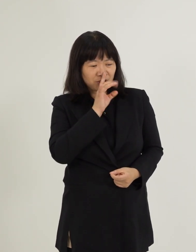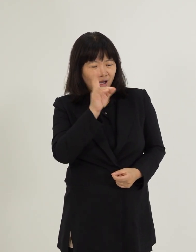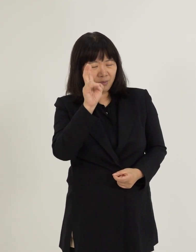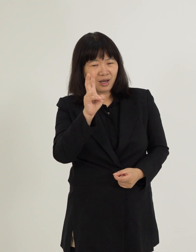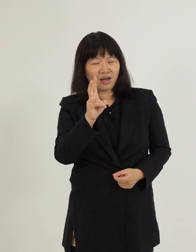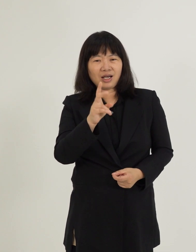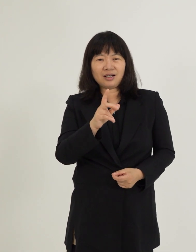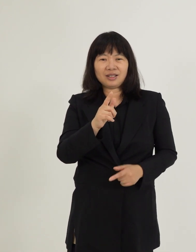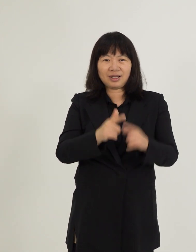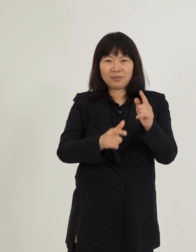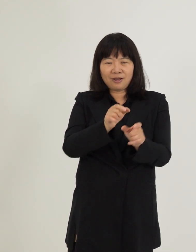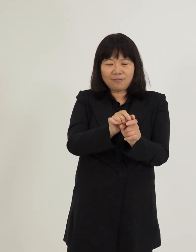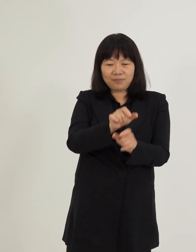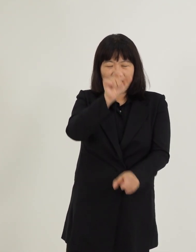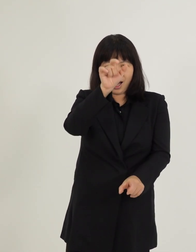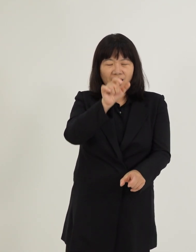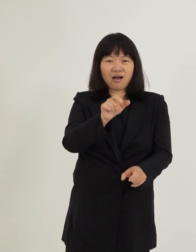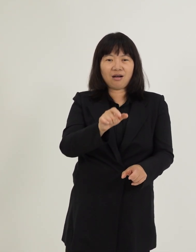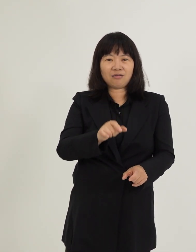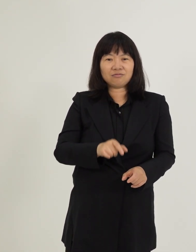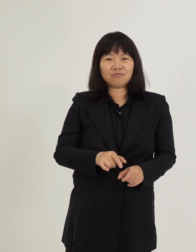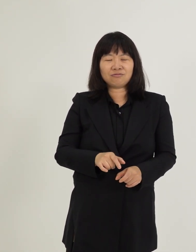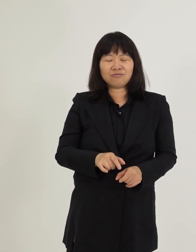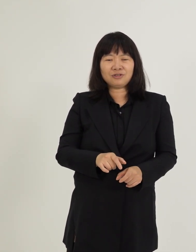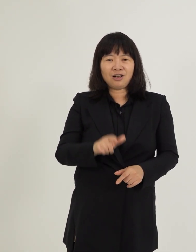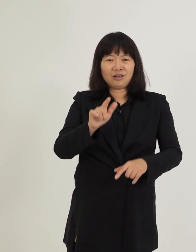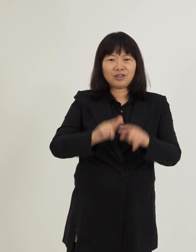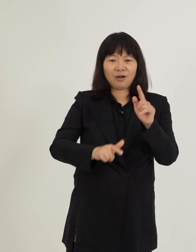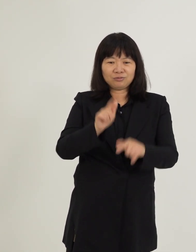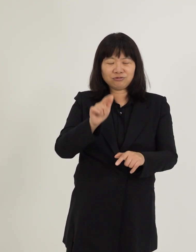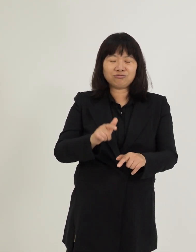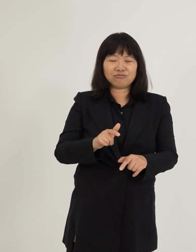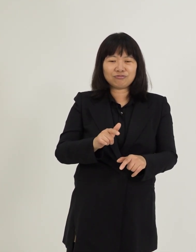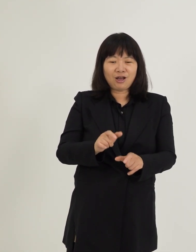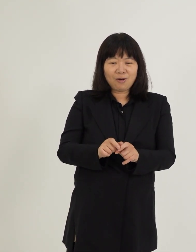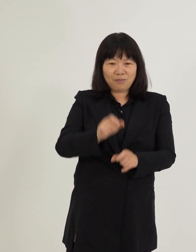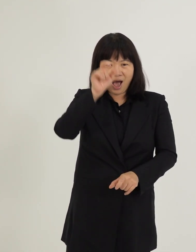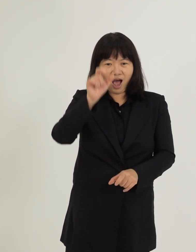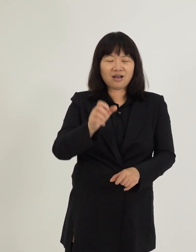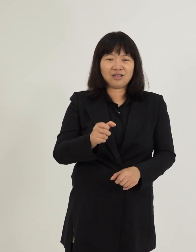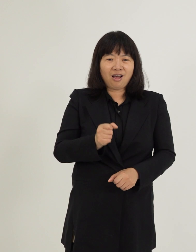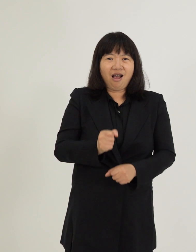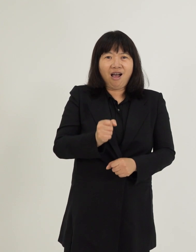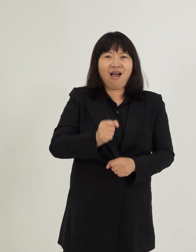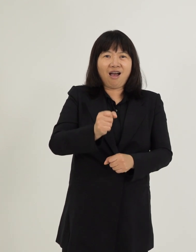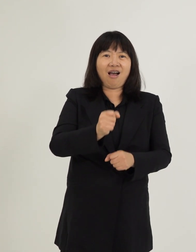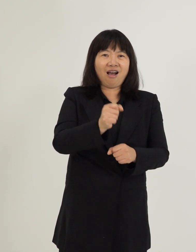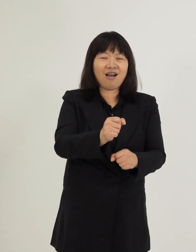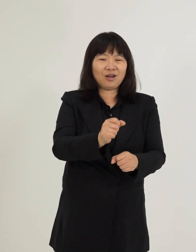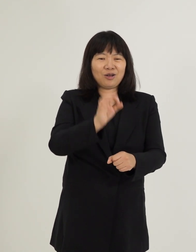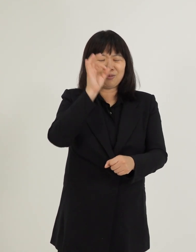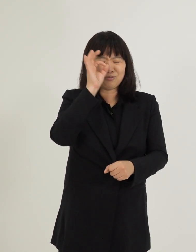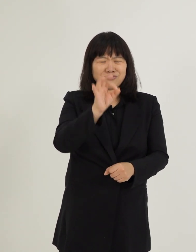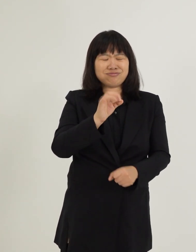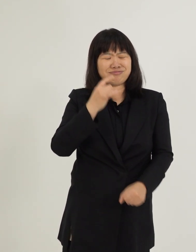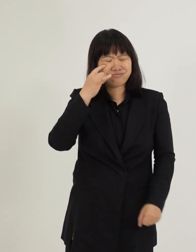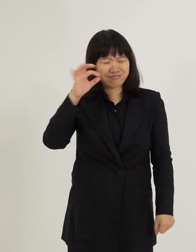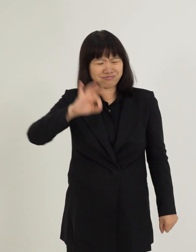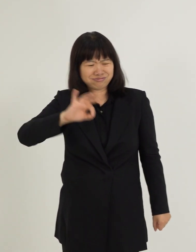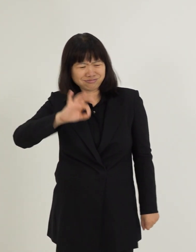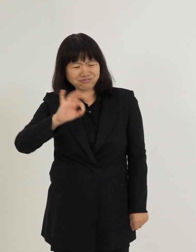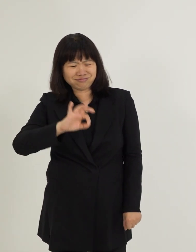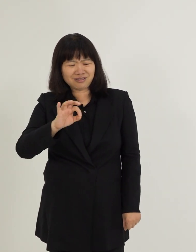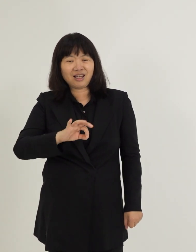짝대기 들고 연탄 부치게 들고 이렇게 들어오는 것하고 비슷한 거예요. 그냥 그것만도 못한 거예요 지금.